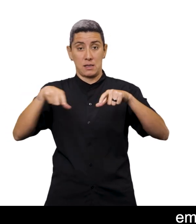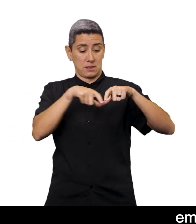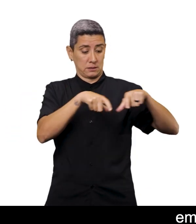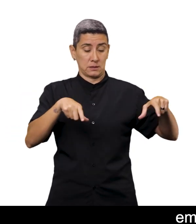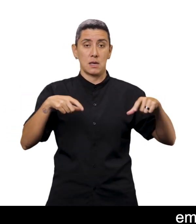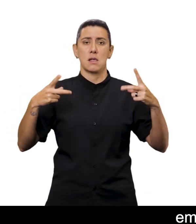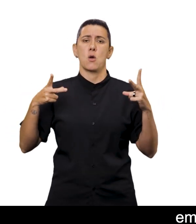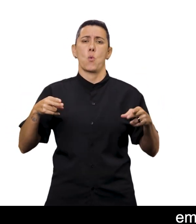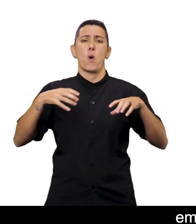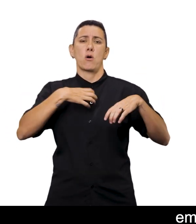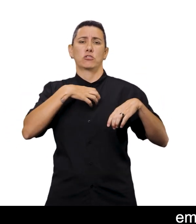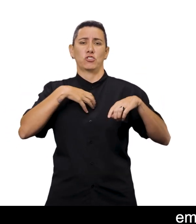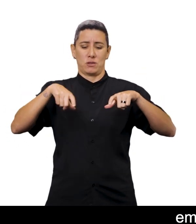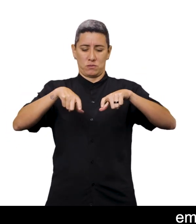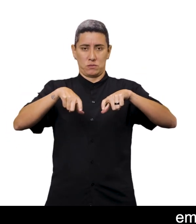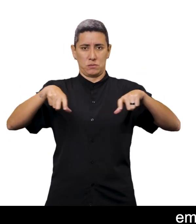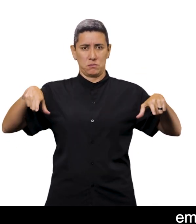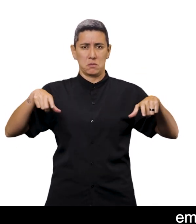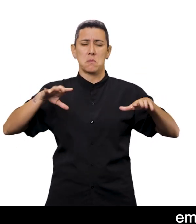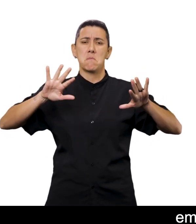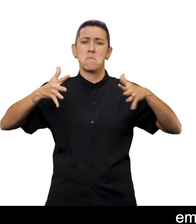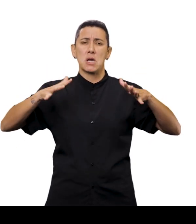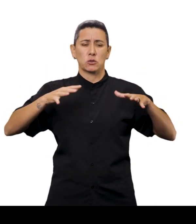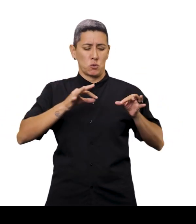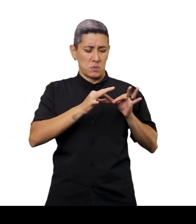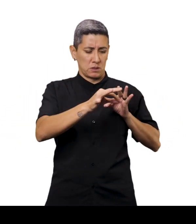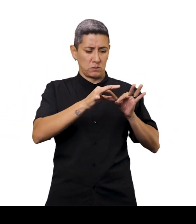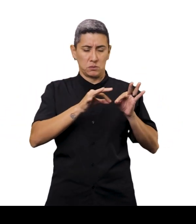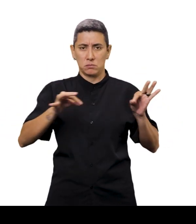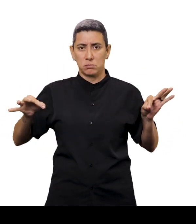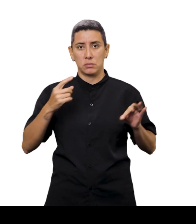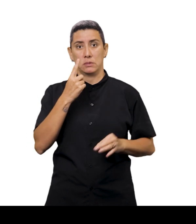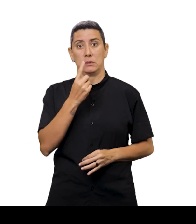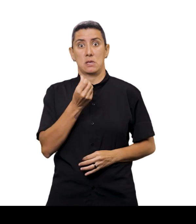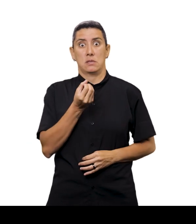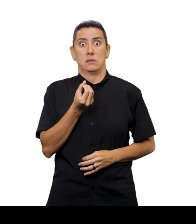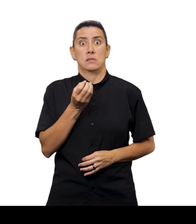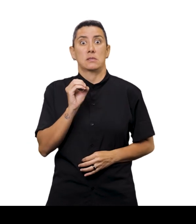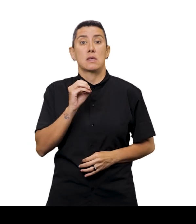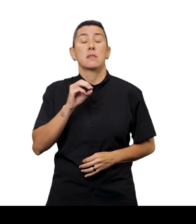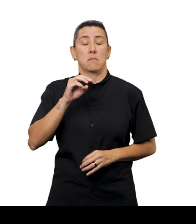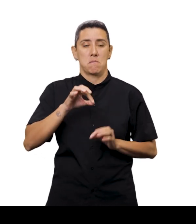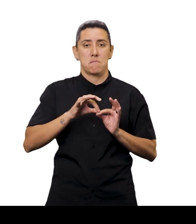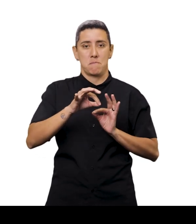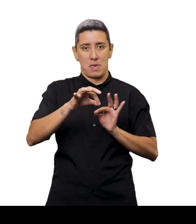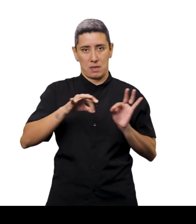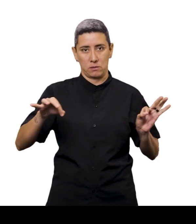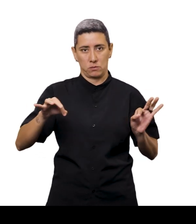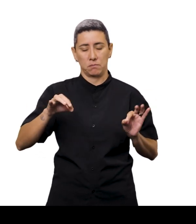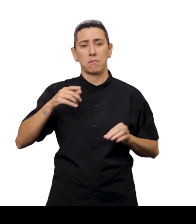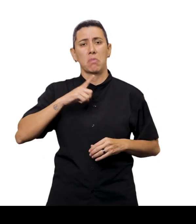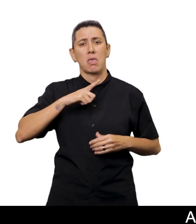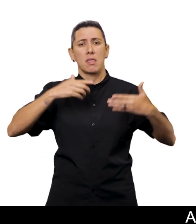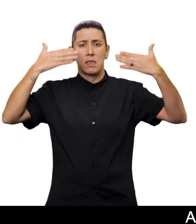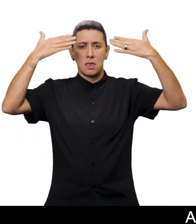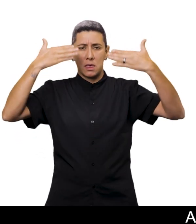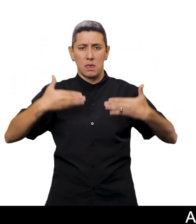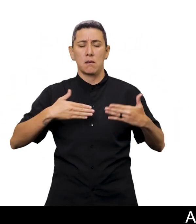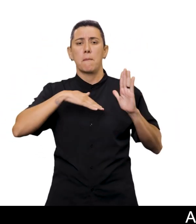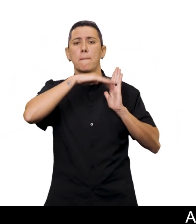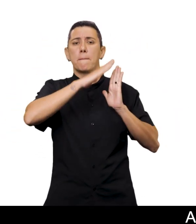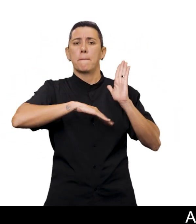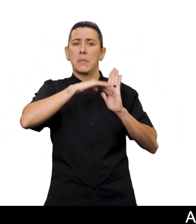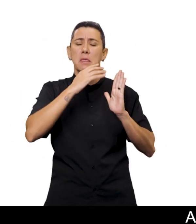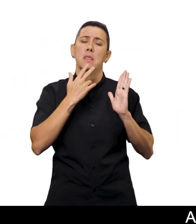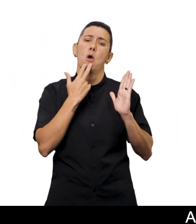2 salas retangulares de tamanhos iguais, totalizando cerca de 160 metros quadrados. As paredes